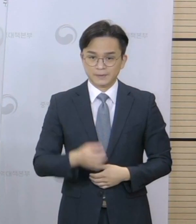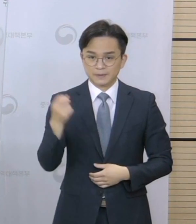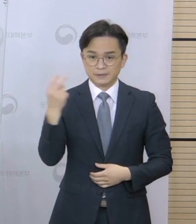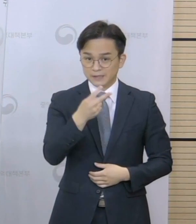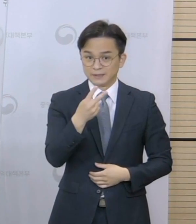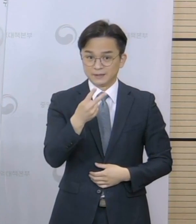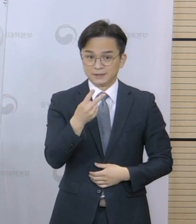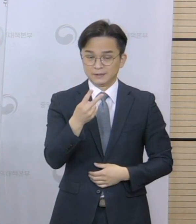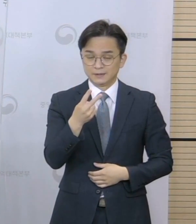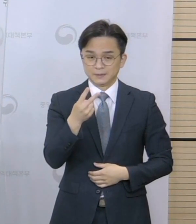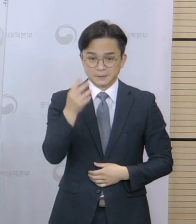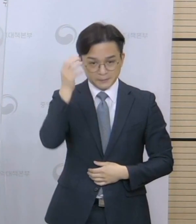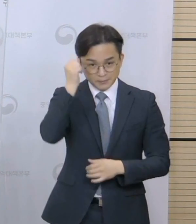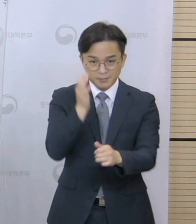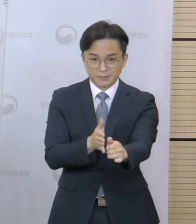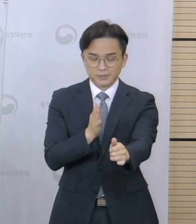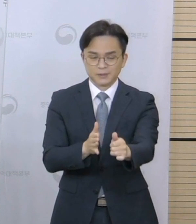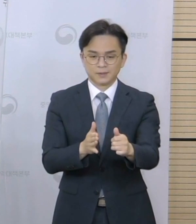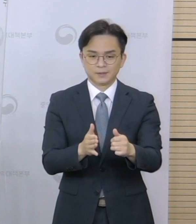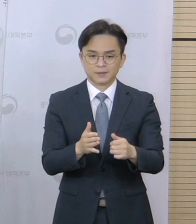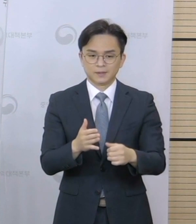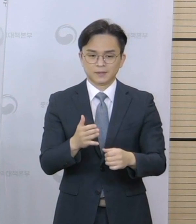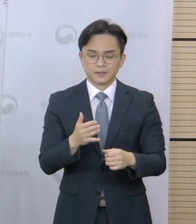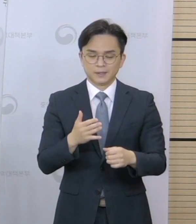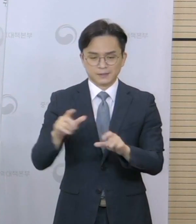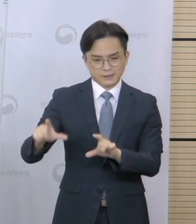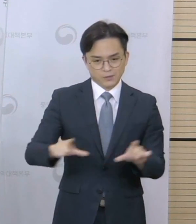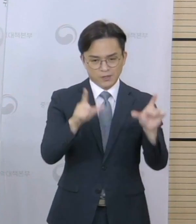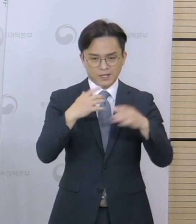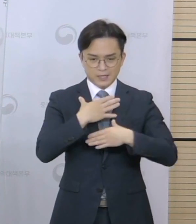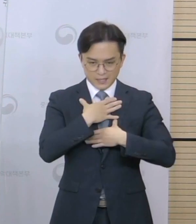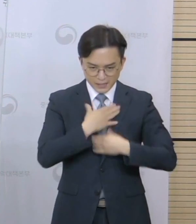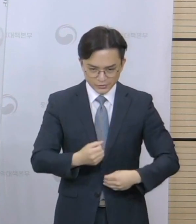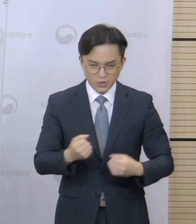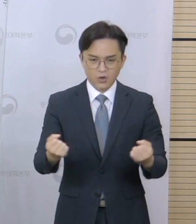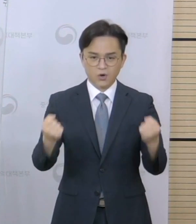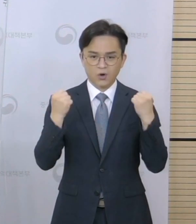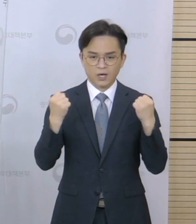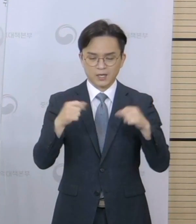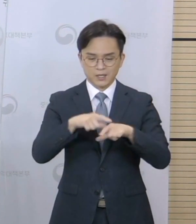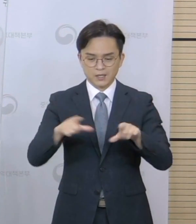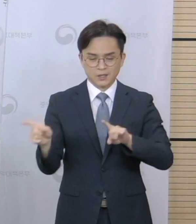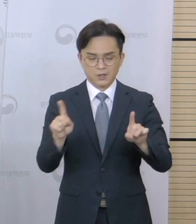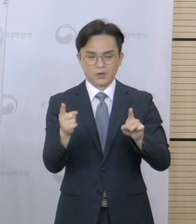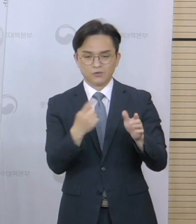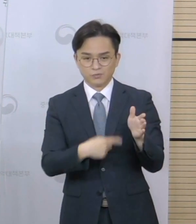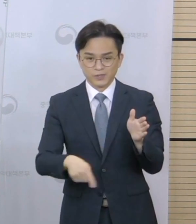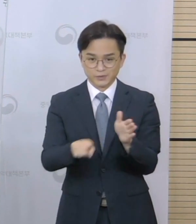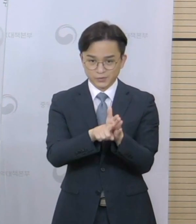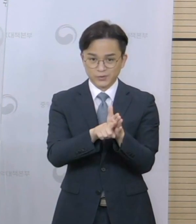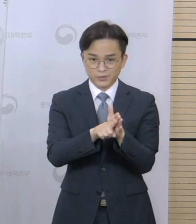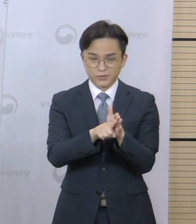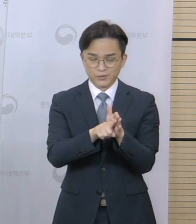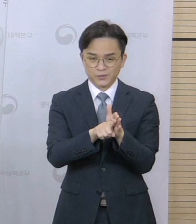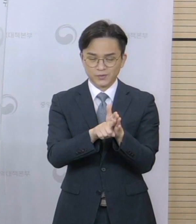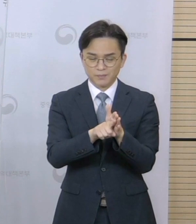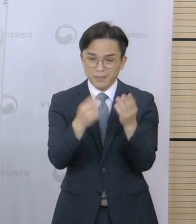많은 그 안전하고 건강한 일상 으로서 1 회복은 그 예방 접종을 통해서 만이 가능합니다